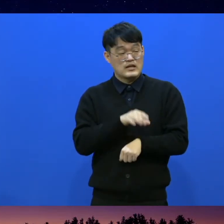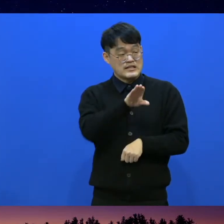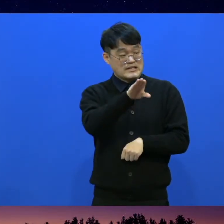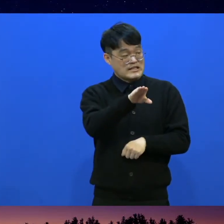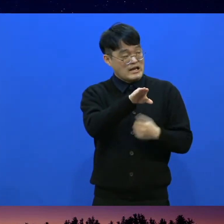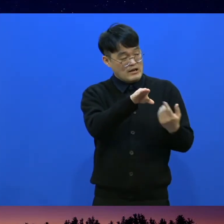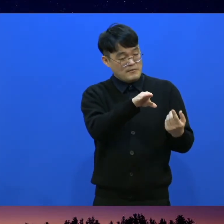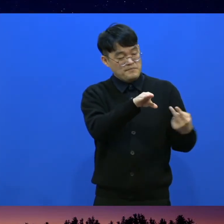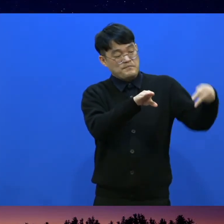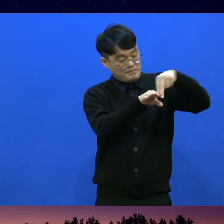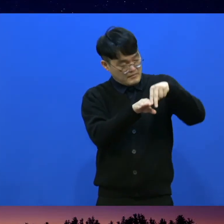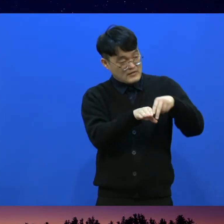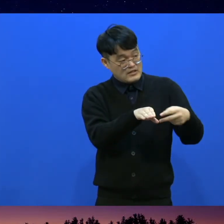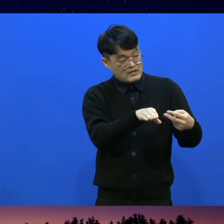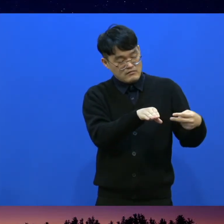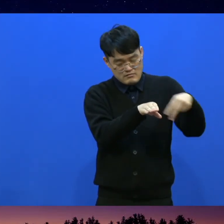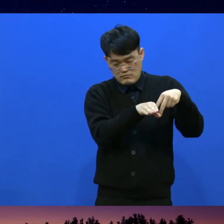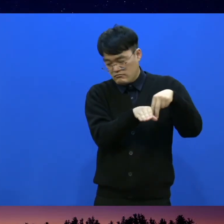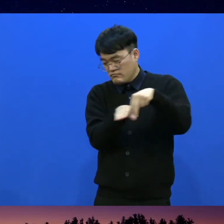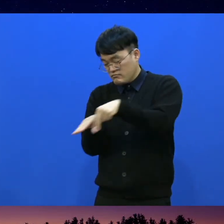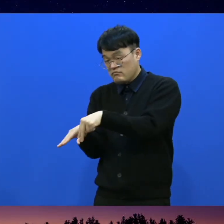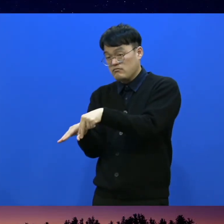그래서 기도만, 이 철야도 오면